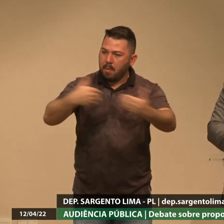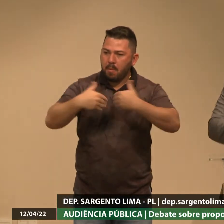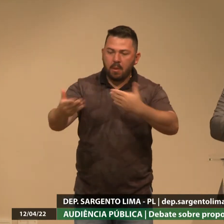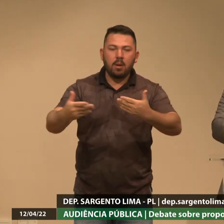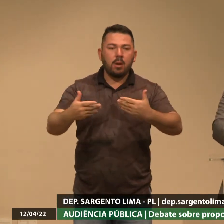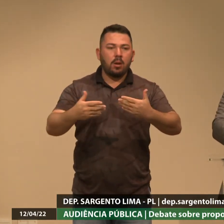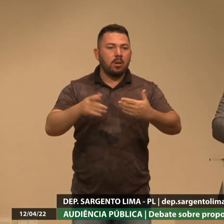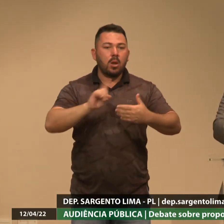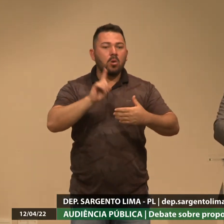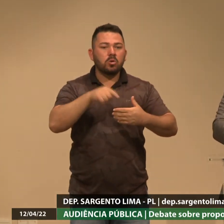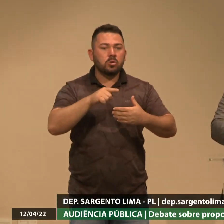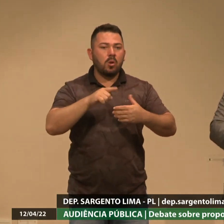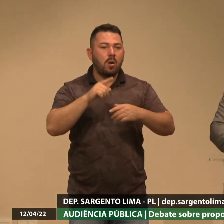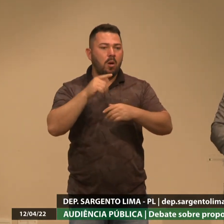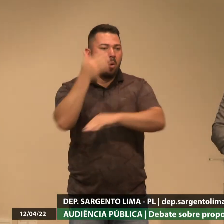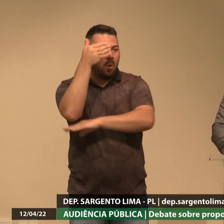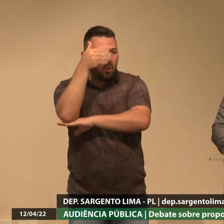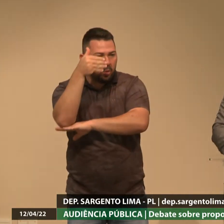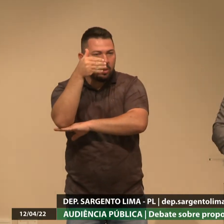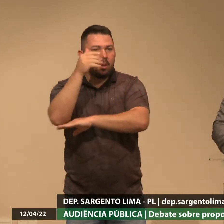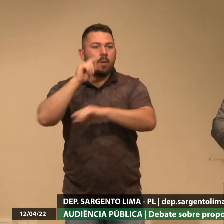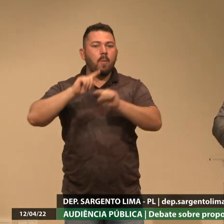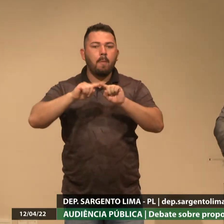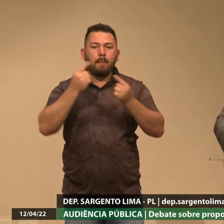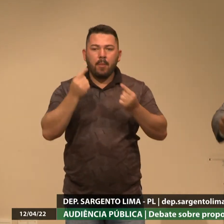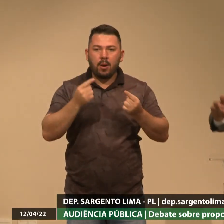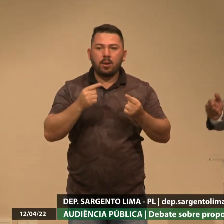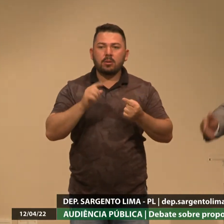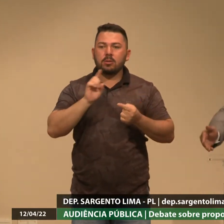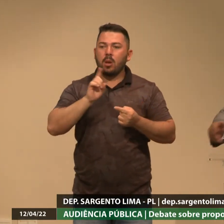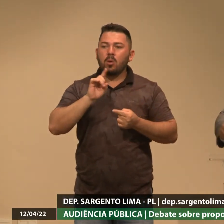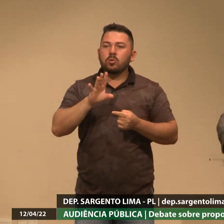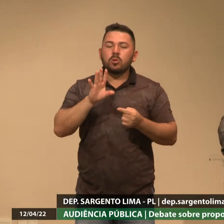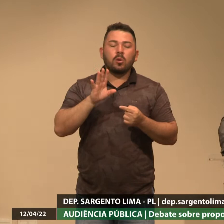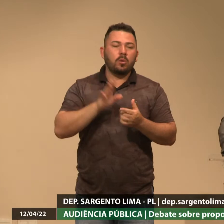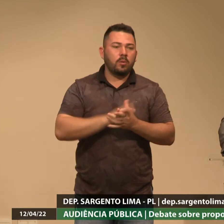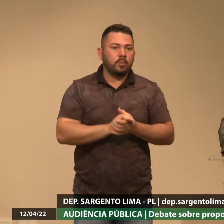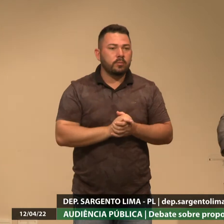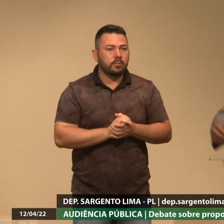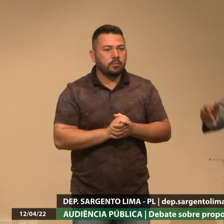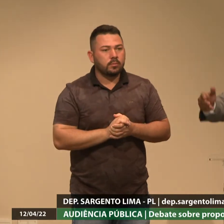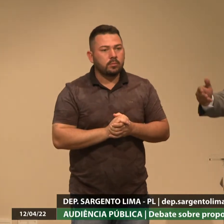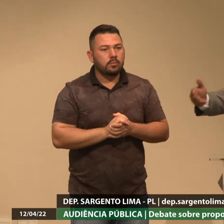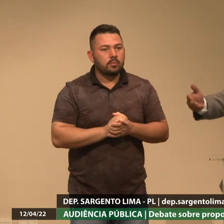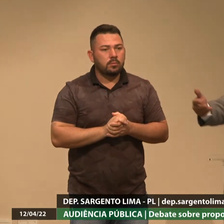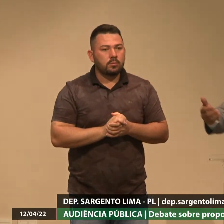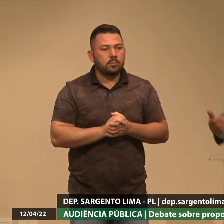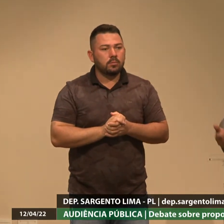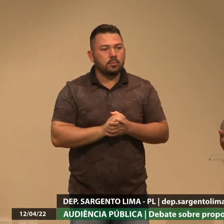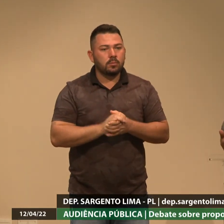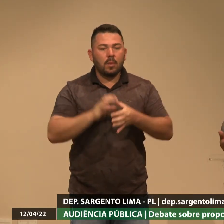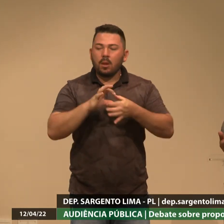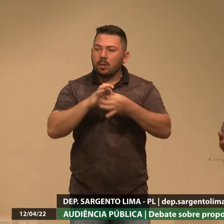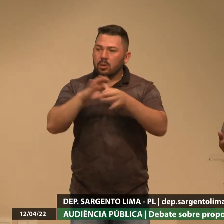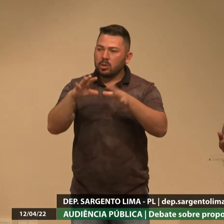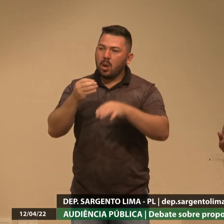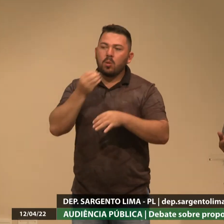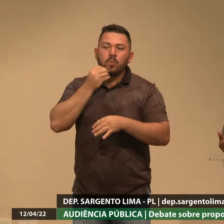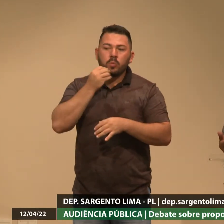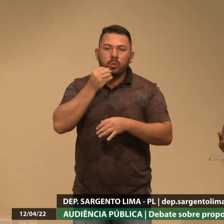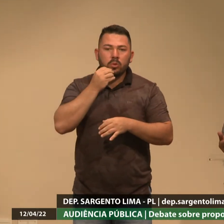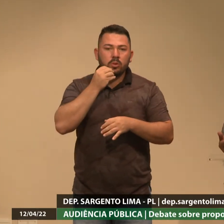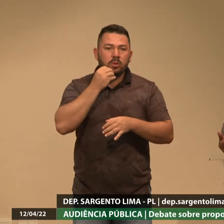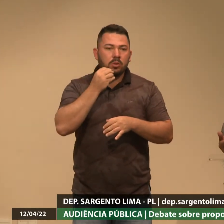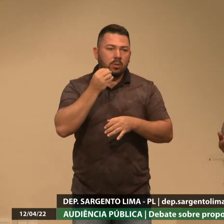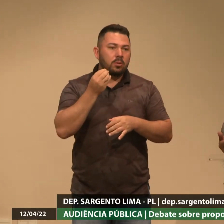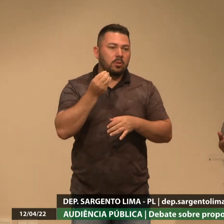hotelaria incrementar em cada município do estado não só incrementaram Oi e deixar a oportunidade somente